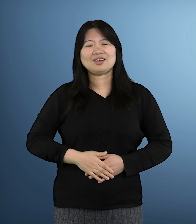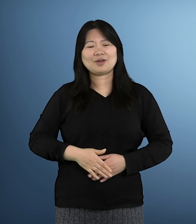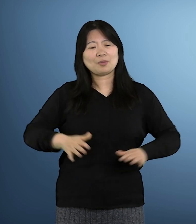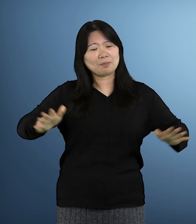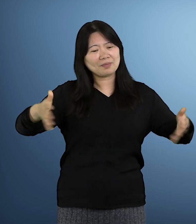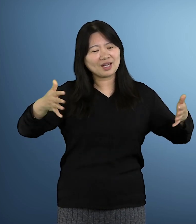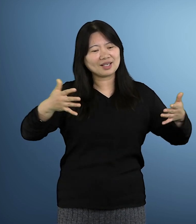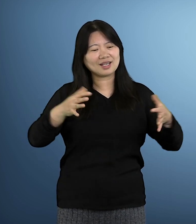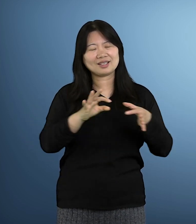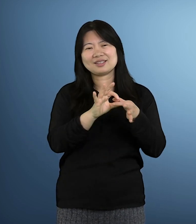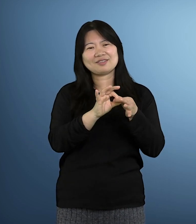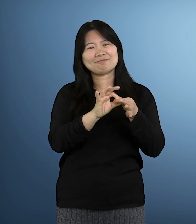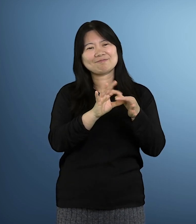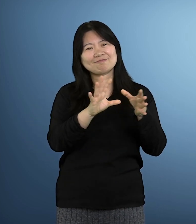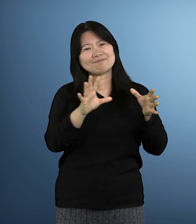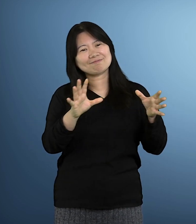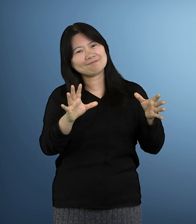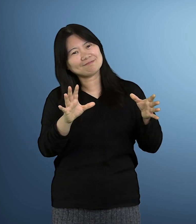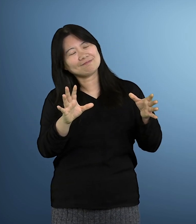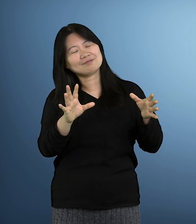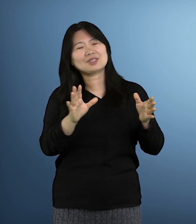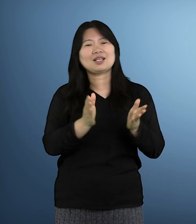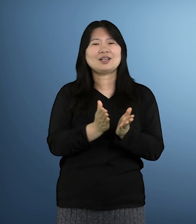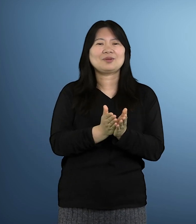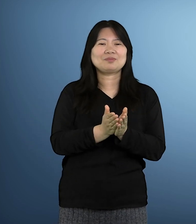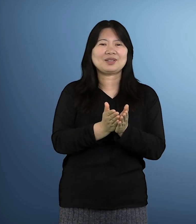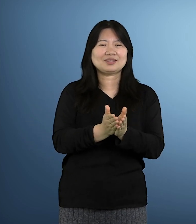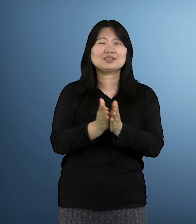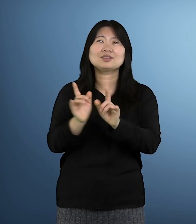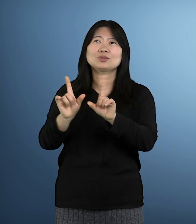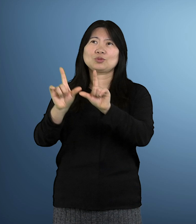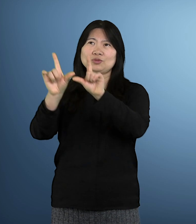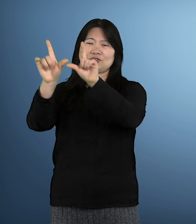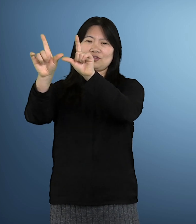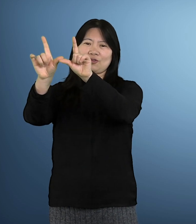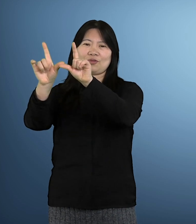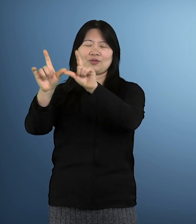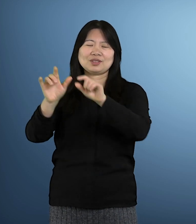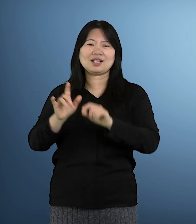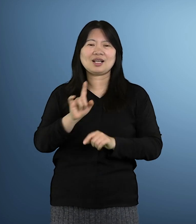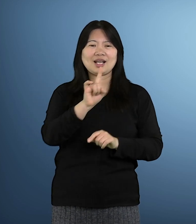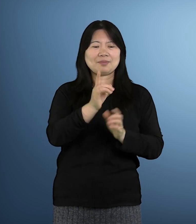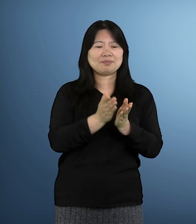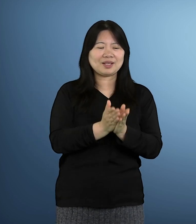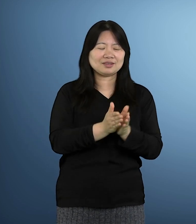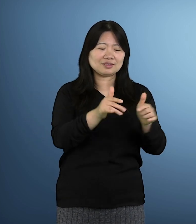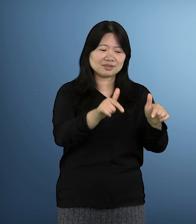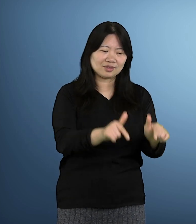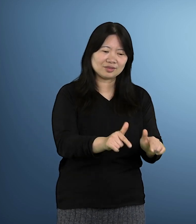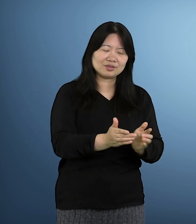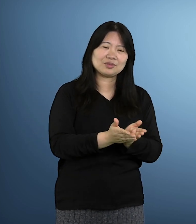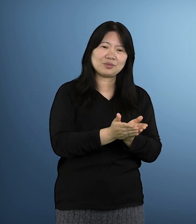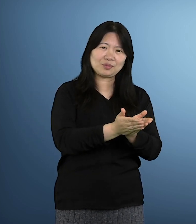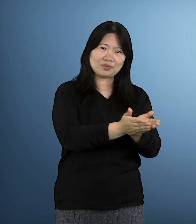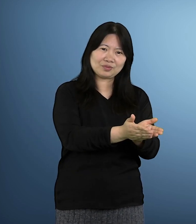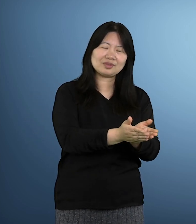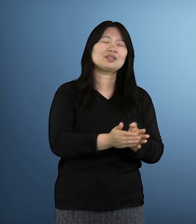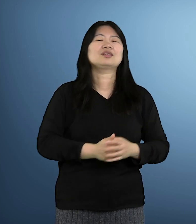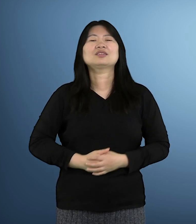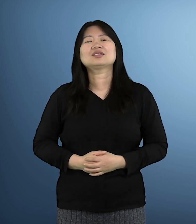바람과 상관없이 한 배는 동쪽으로 한 배는 서쪽으로